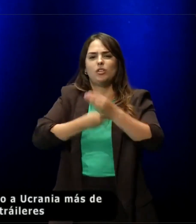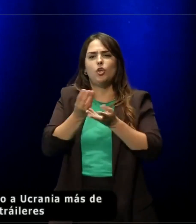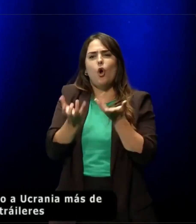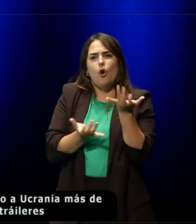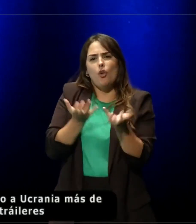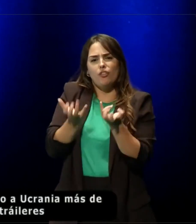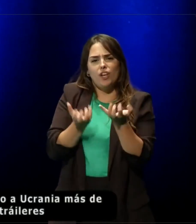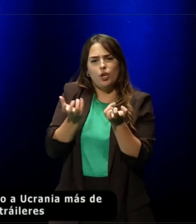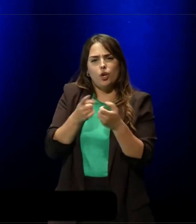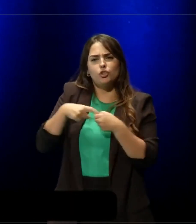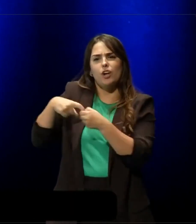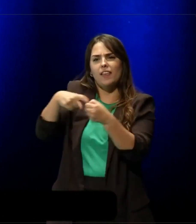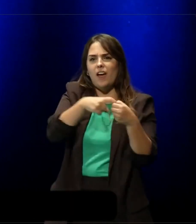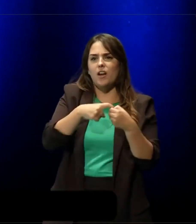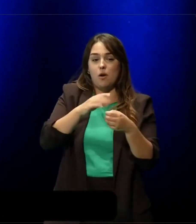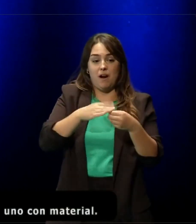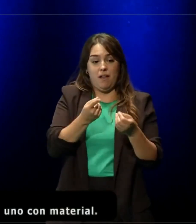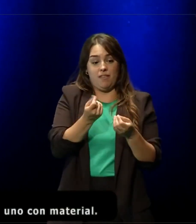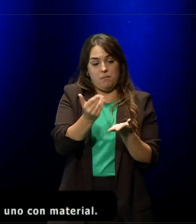para financiar